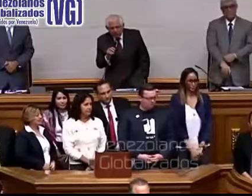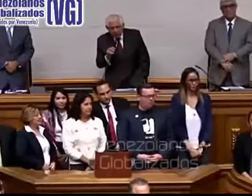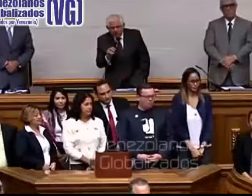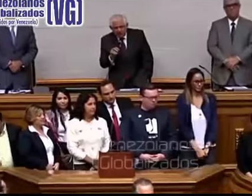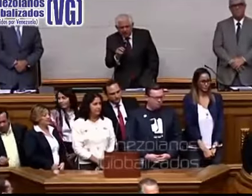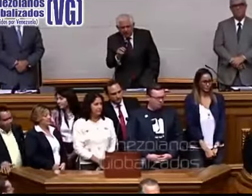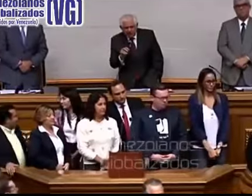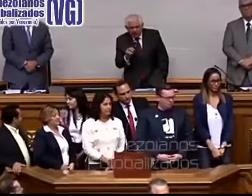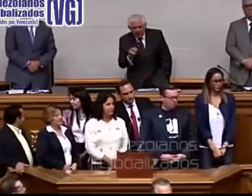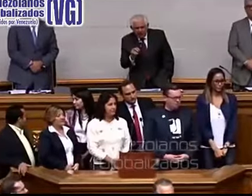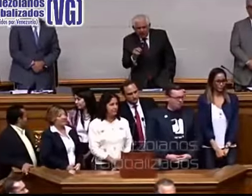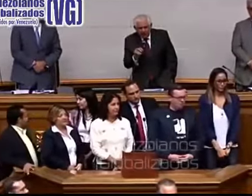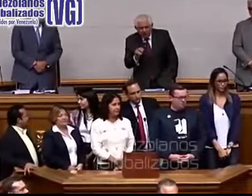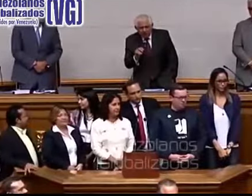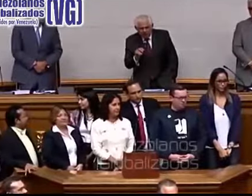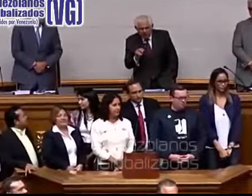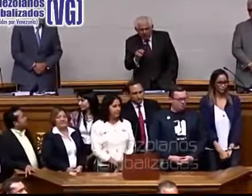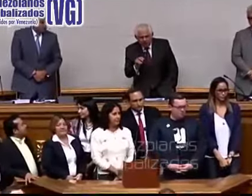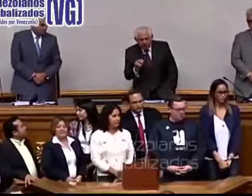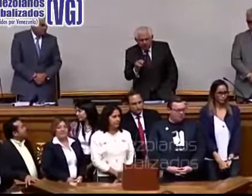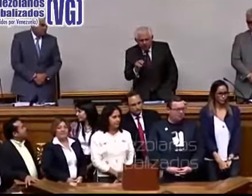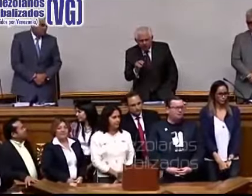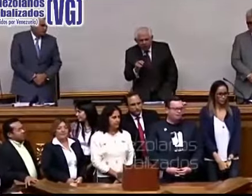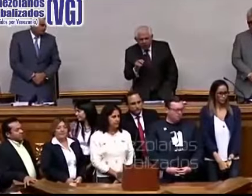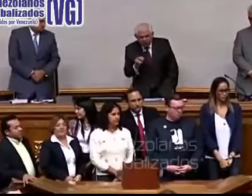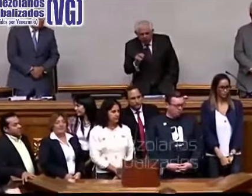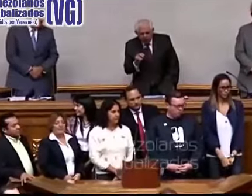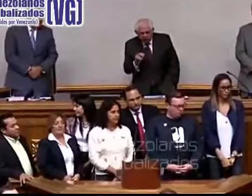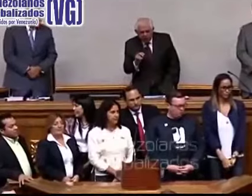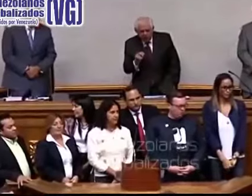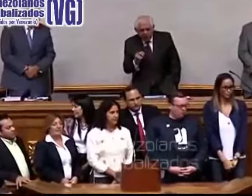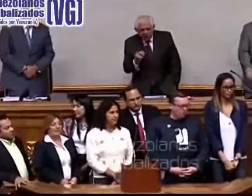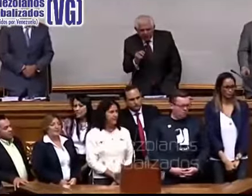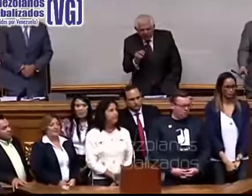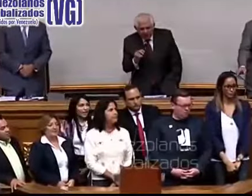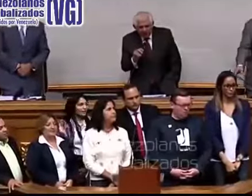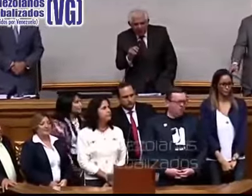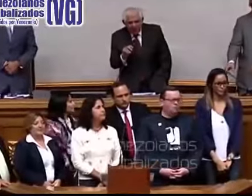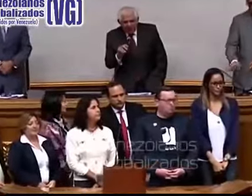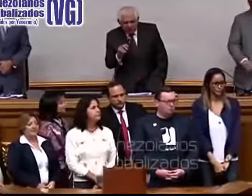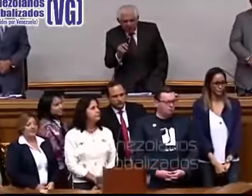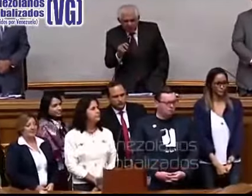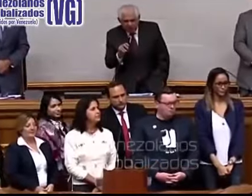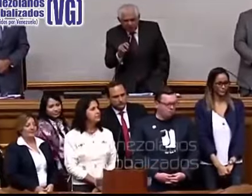de la Asamblea Nacional por el respeto a los derechos humanos de todos. Esta es su casa y aquí estaremos siempre